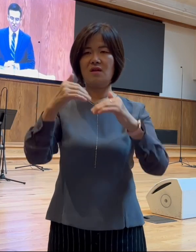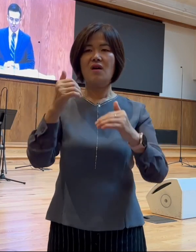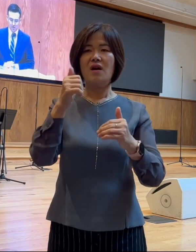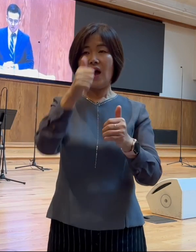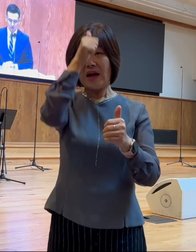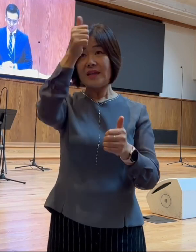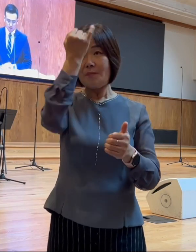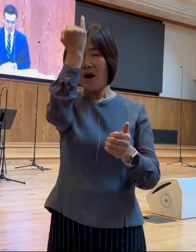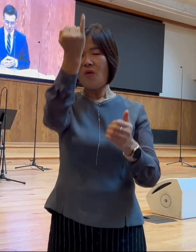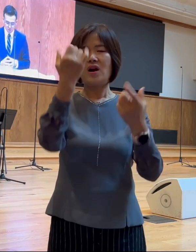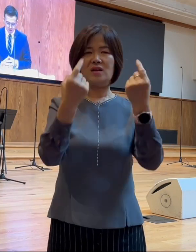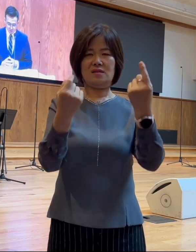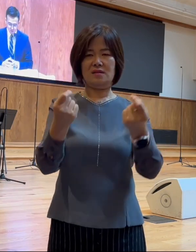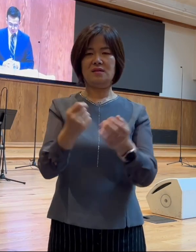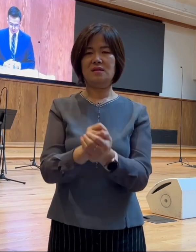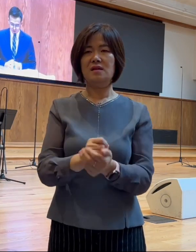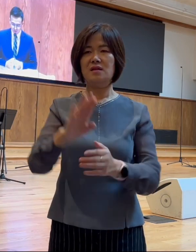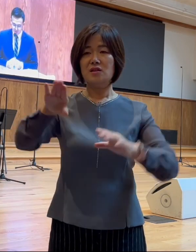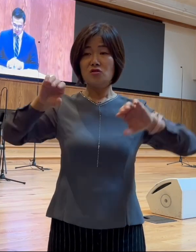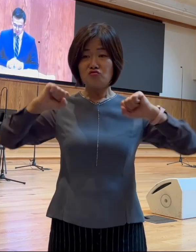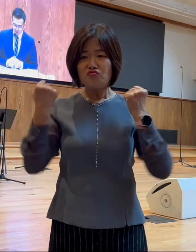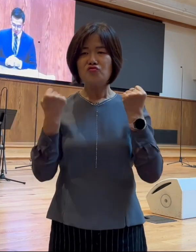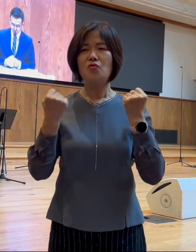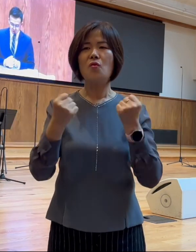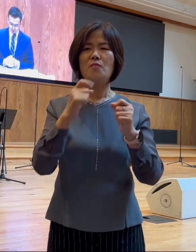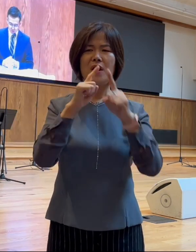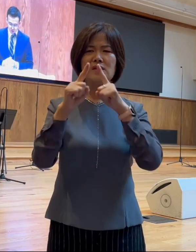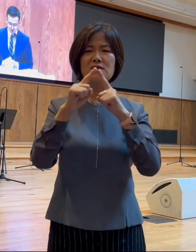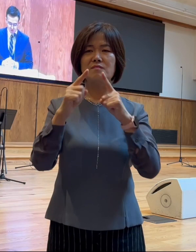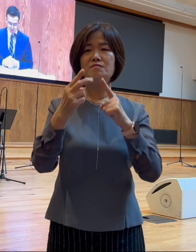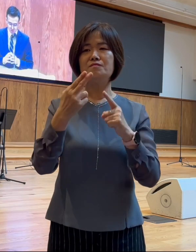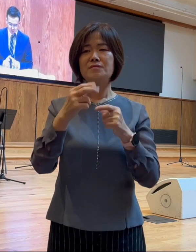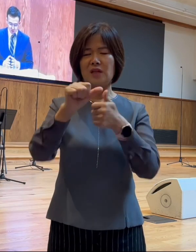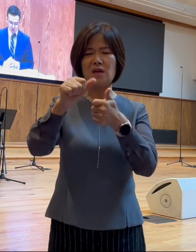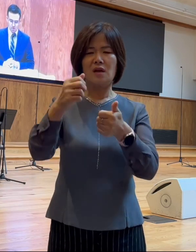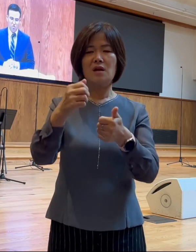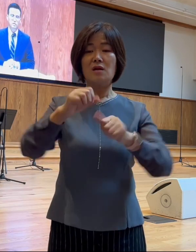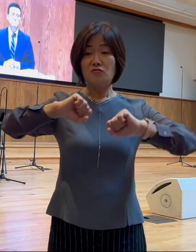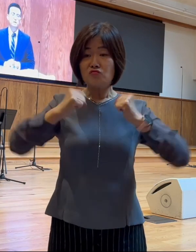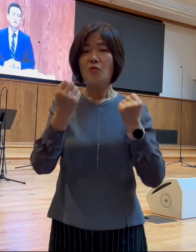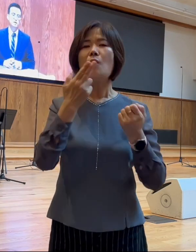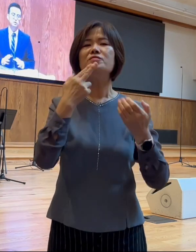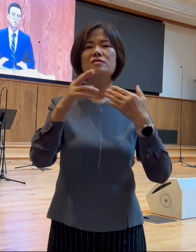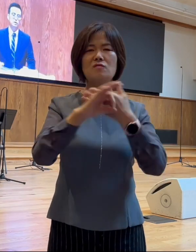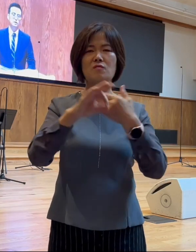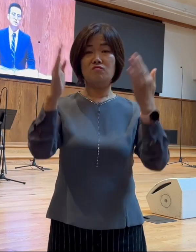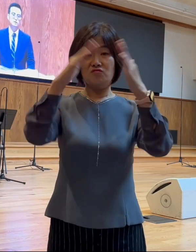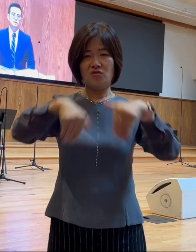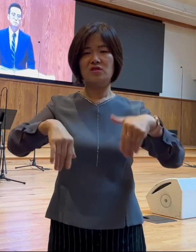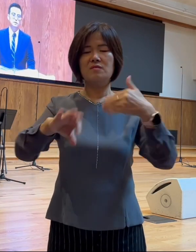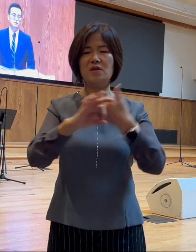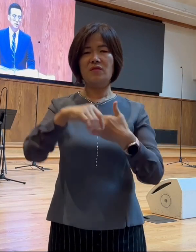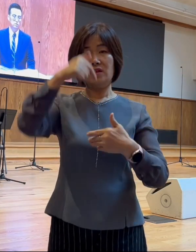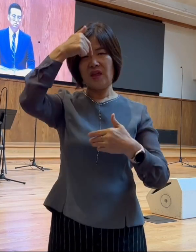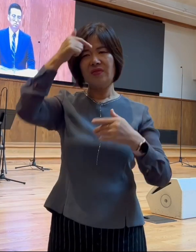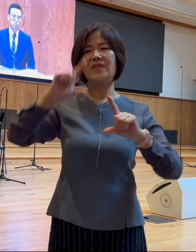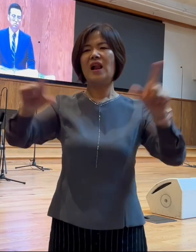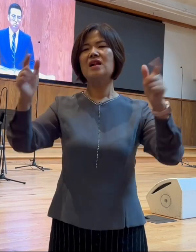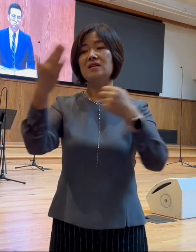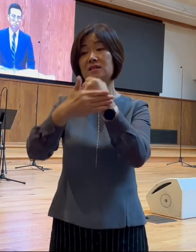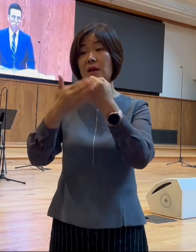그러했듯이. 그래서 이 오베이의 파트를, 말씀을 따라 지키지 못하게 되고 무너지게 되면 예전에 대단한 은혜를 받았다